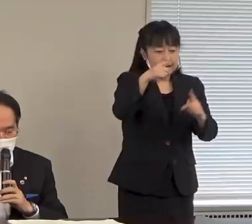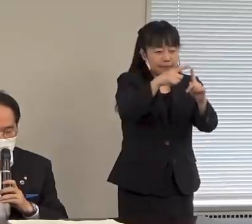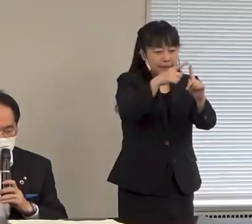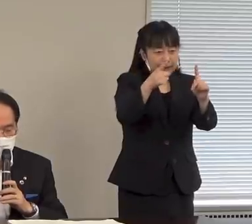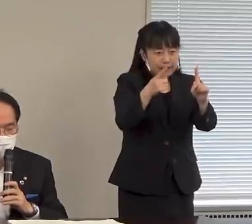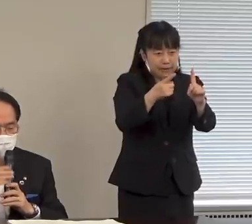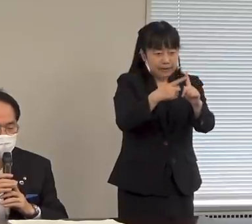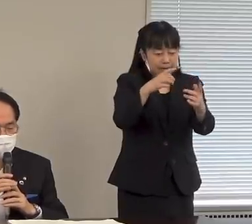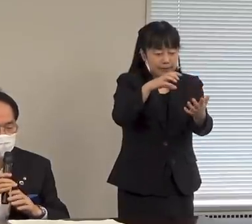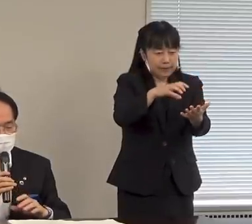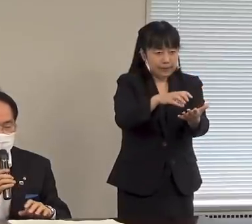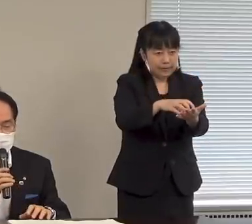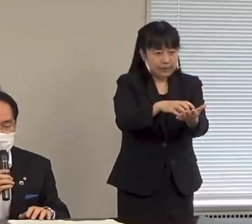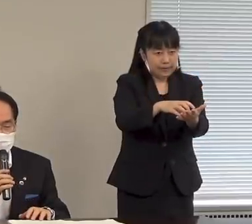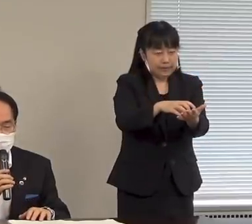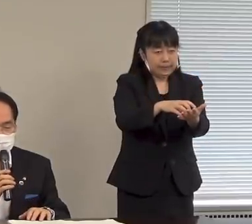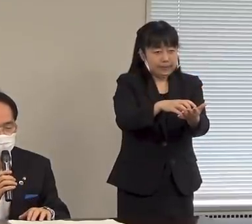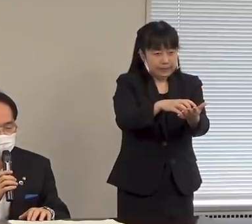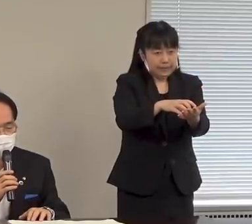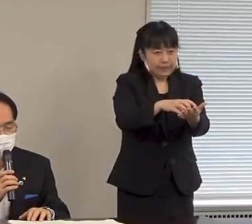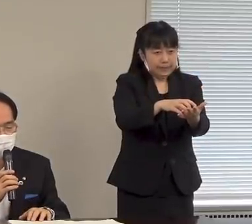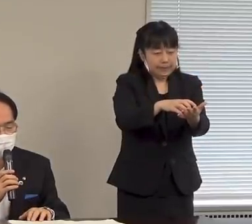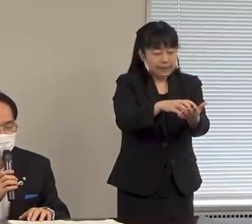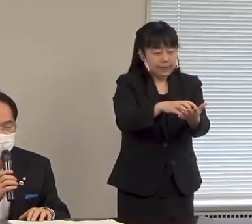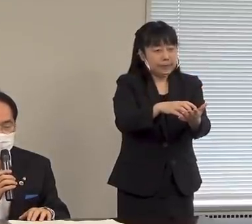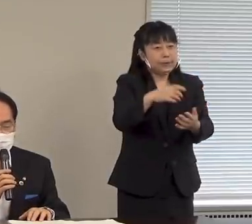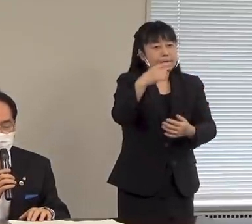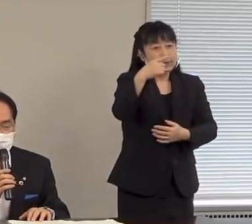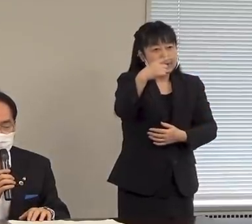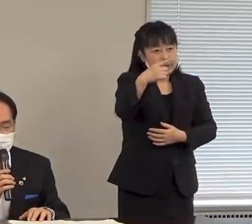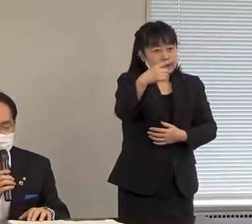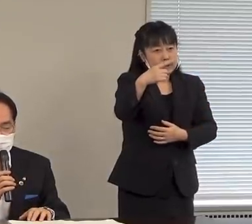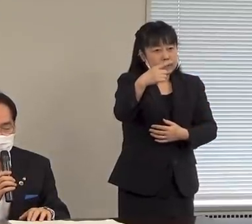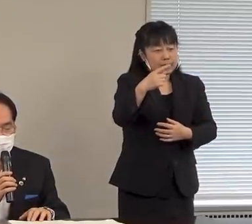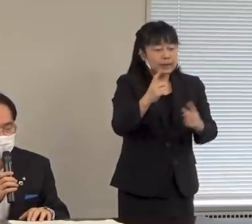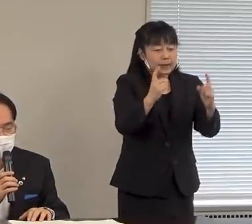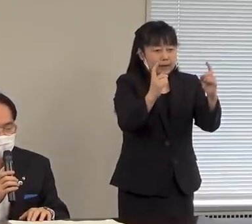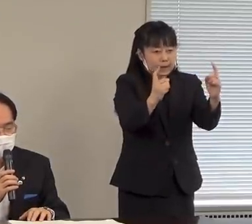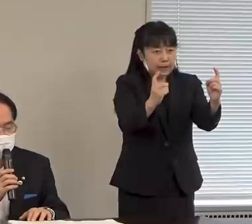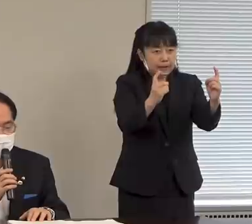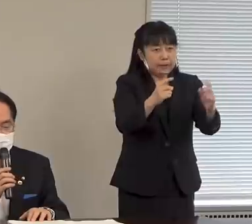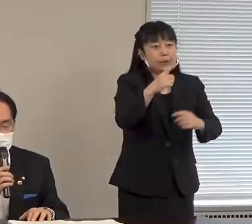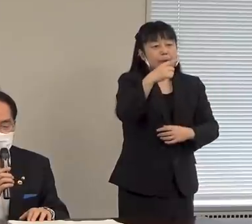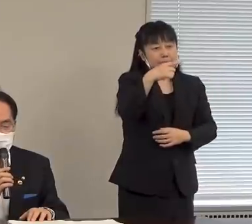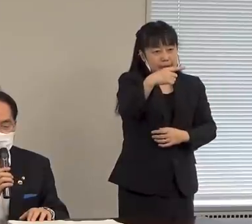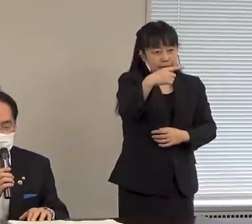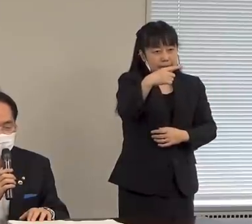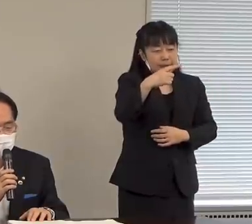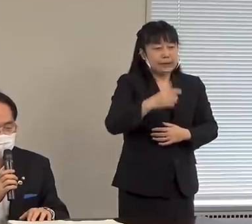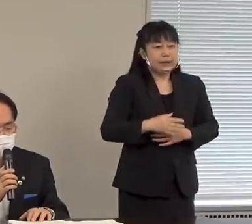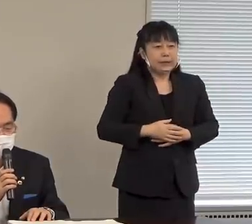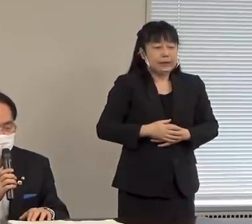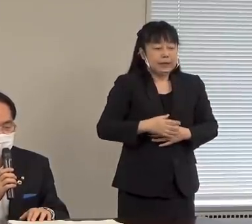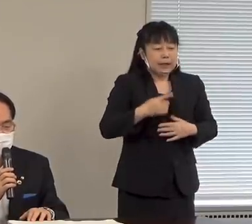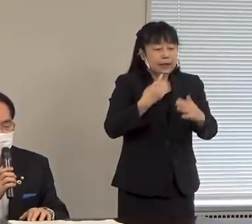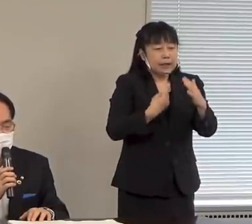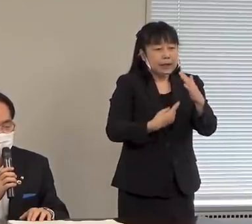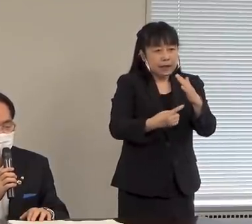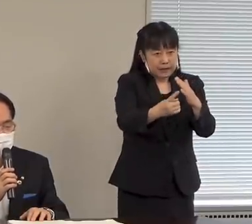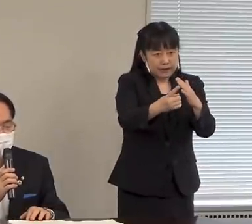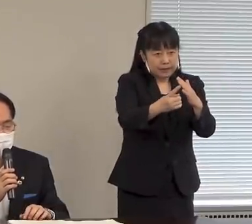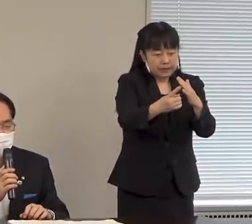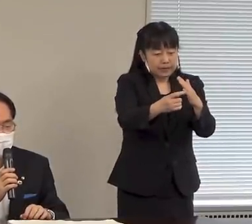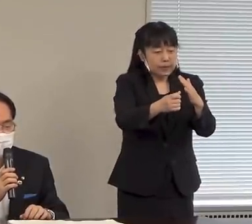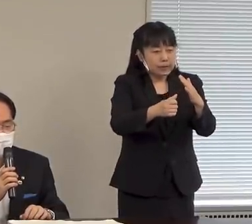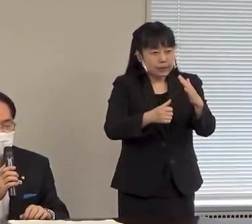ほどご覧いただいた1ページ1の括弧1にございますけど、外出の自粛等につ